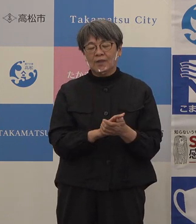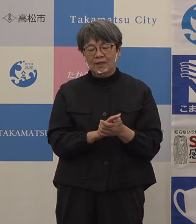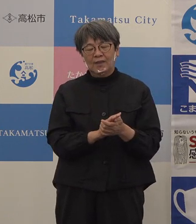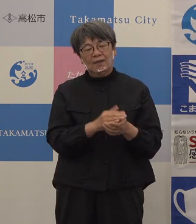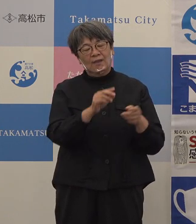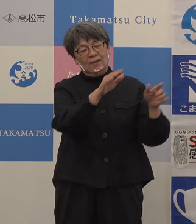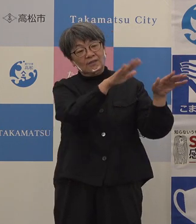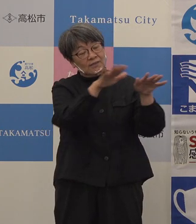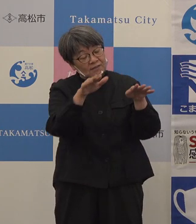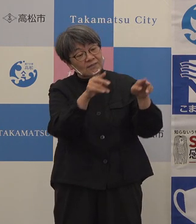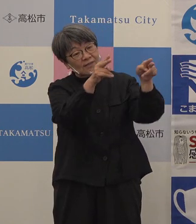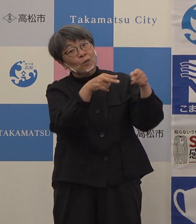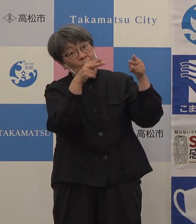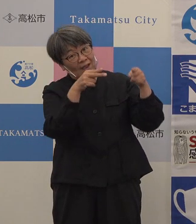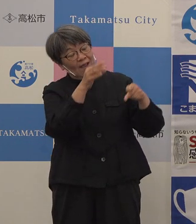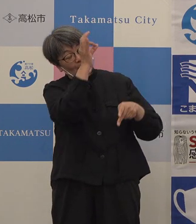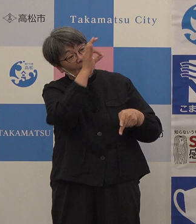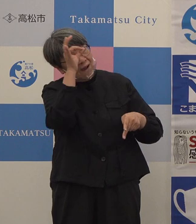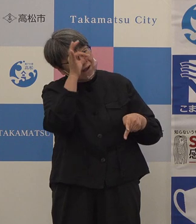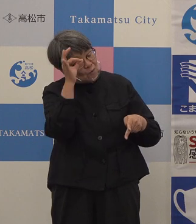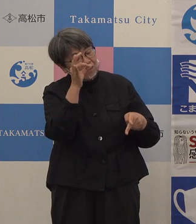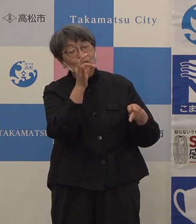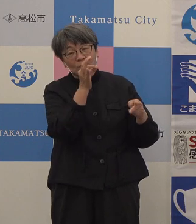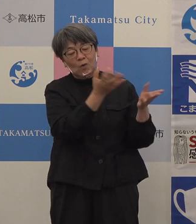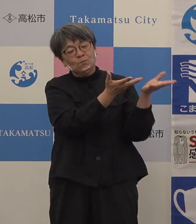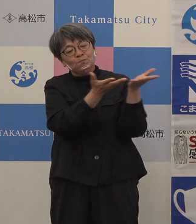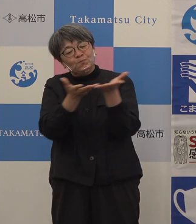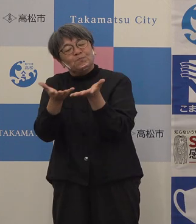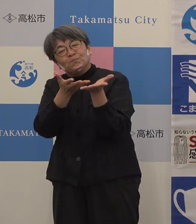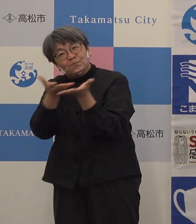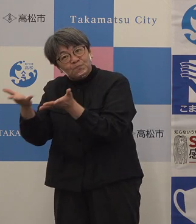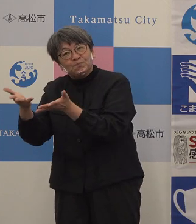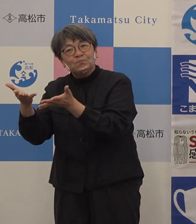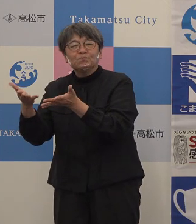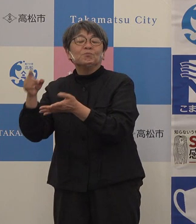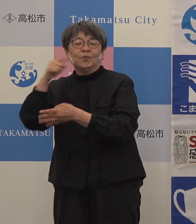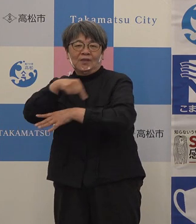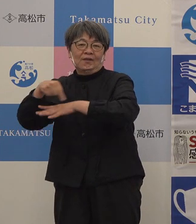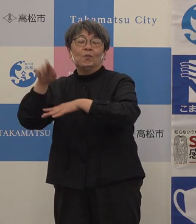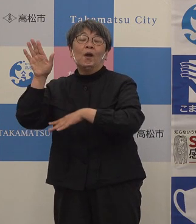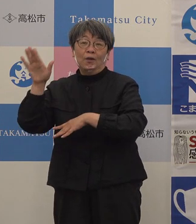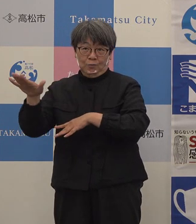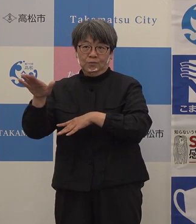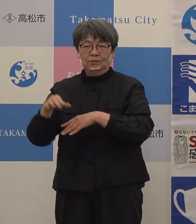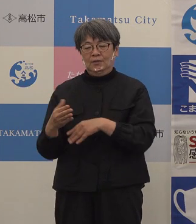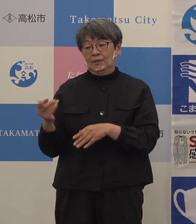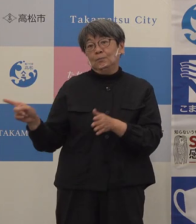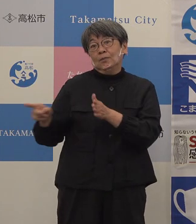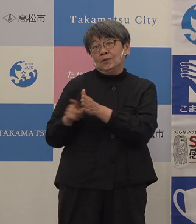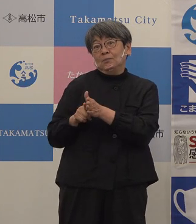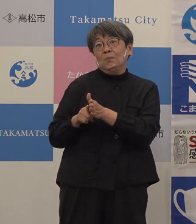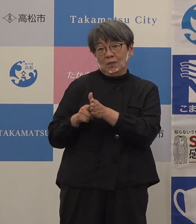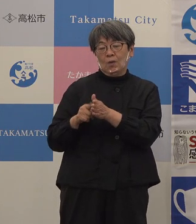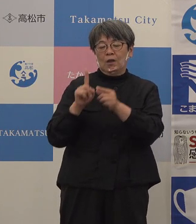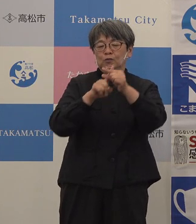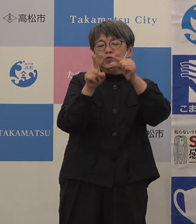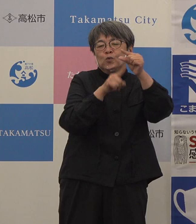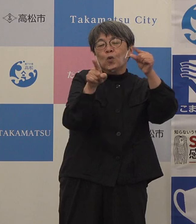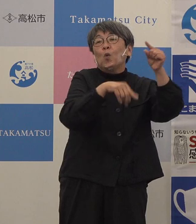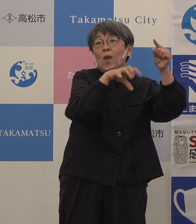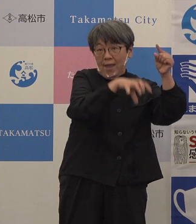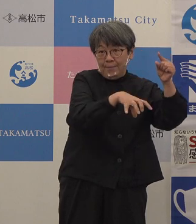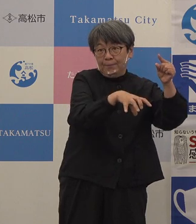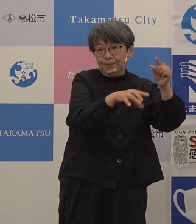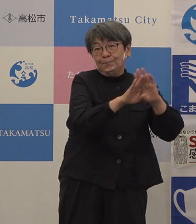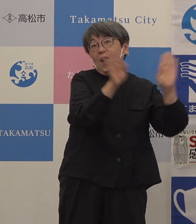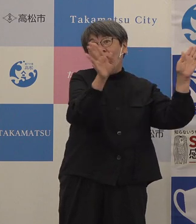戸芸のお客様にも来場者にも楽しんでいただけるように、会場を従来の中央公園から玉藻公園に移し